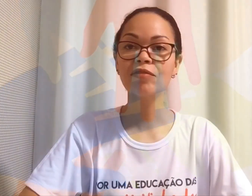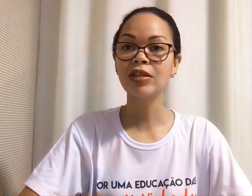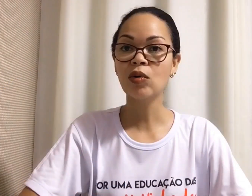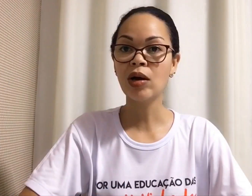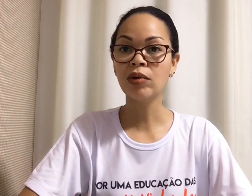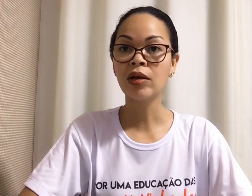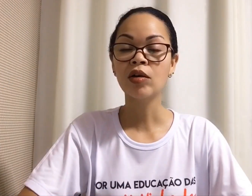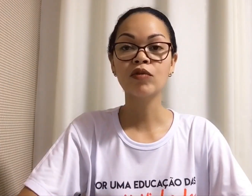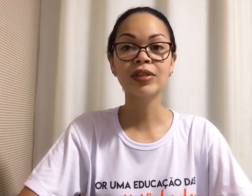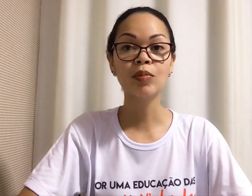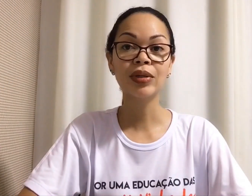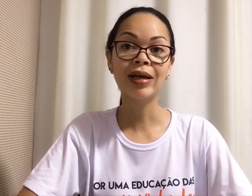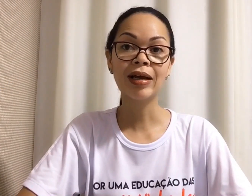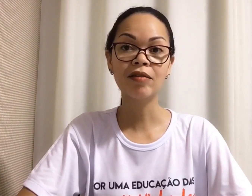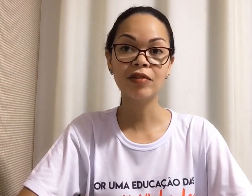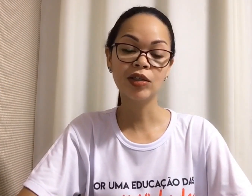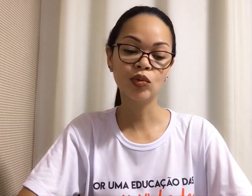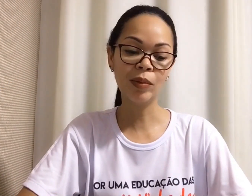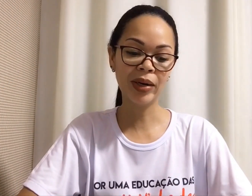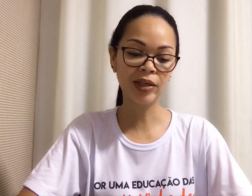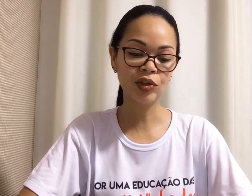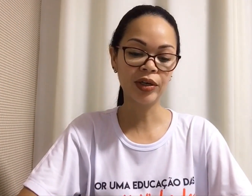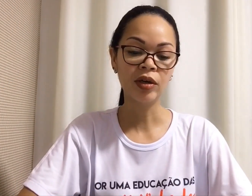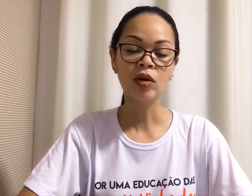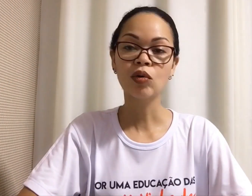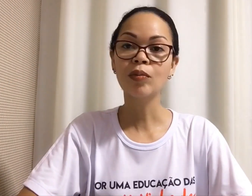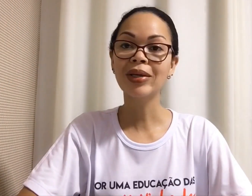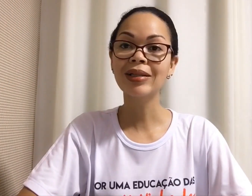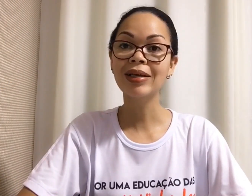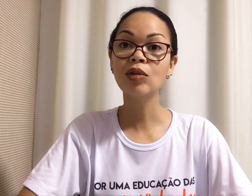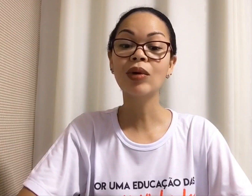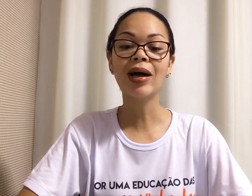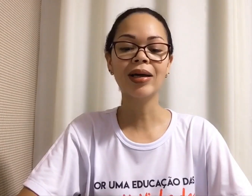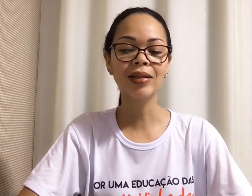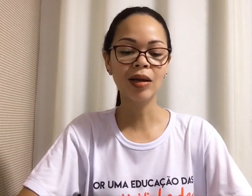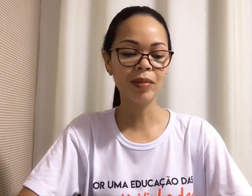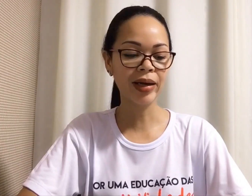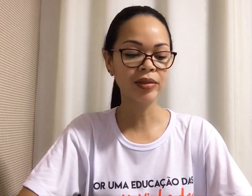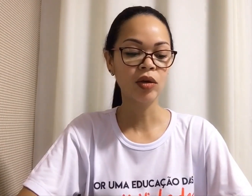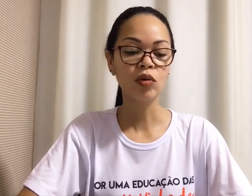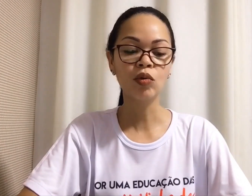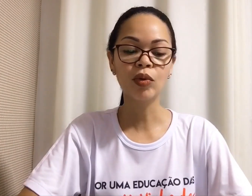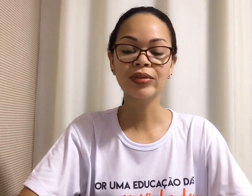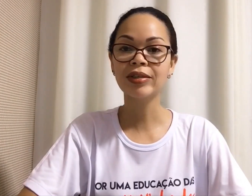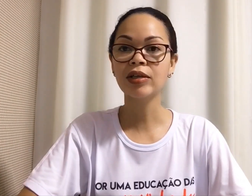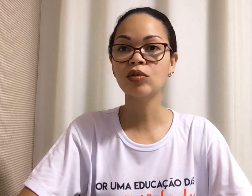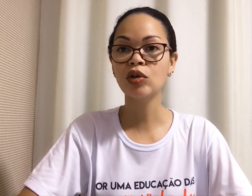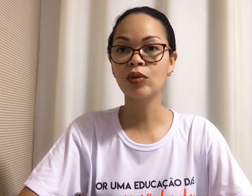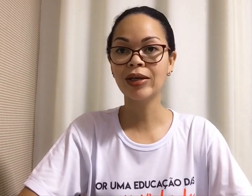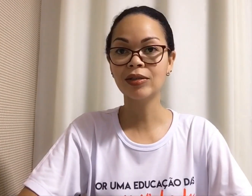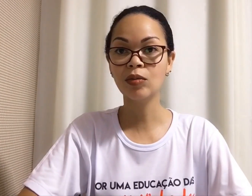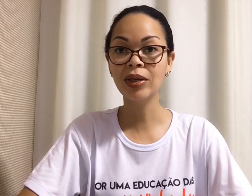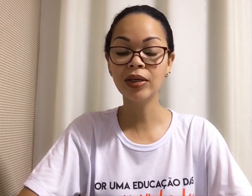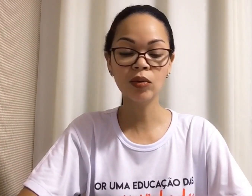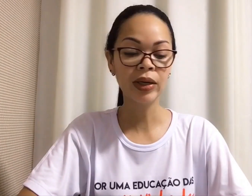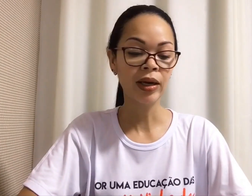Após essa videoaula, você poderá rever a sua prática, compreendendo ainda mais o processo de educação bilíngue